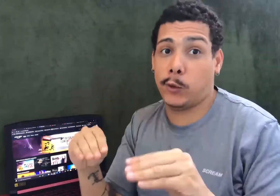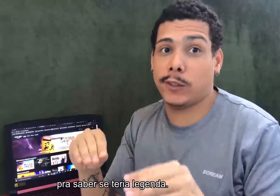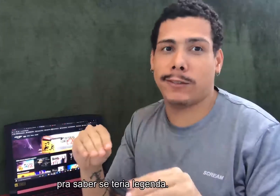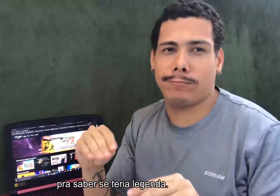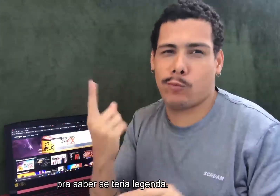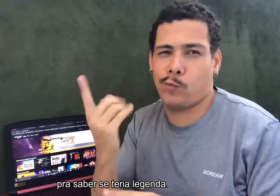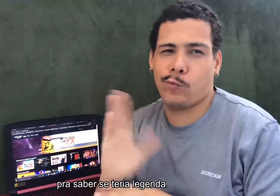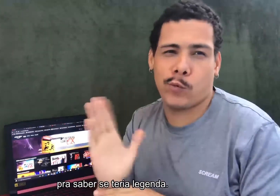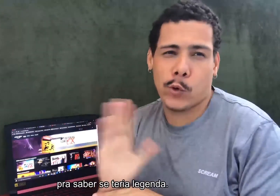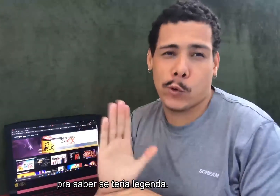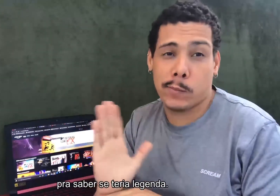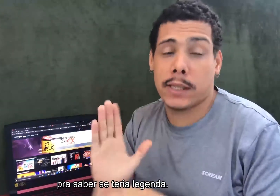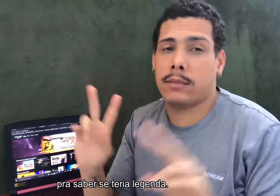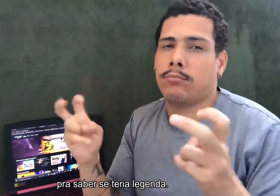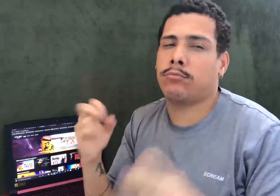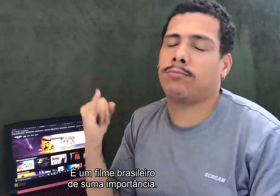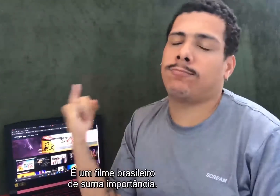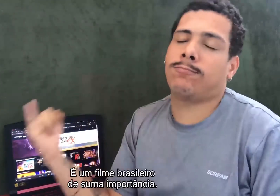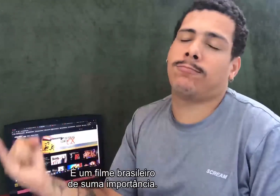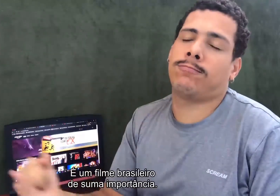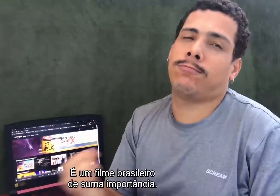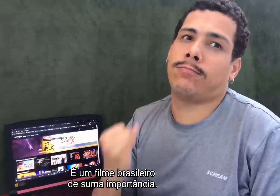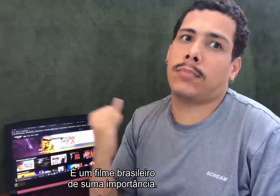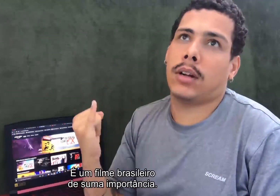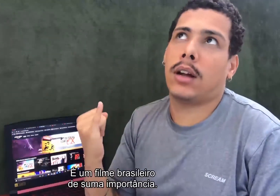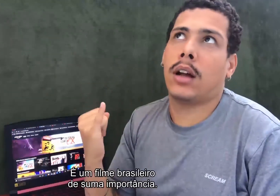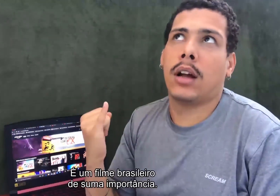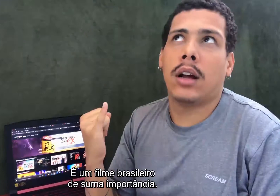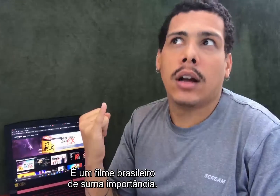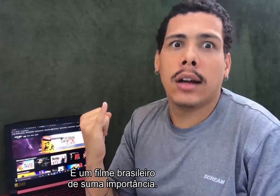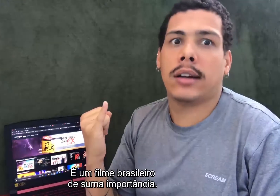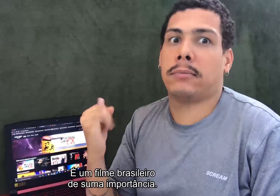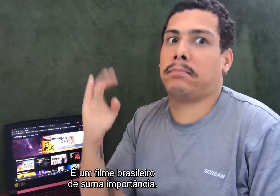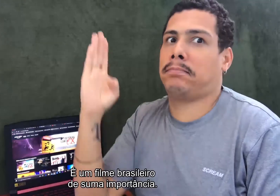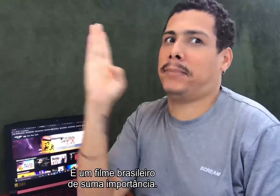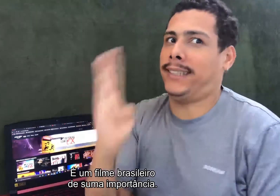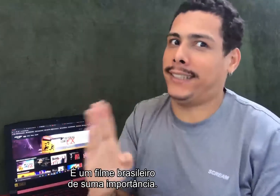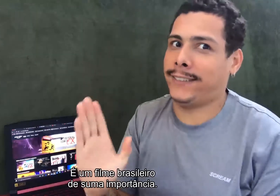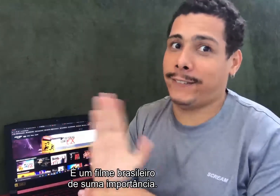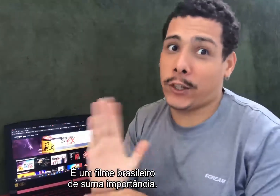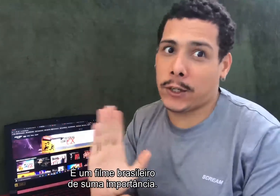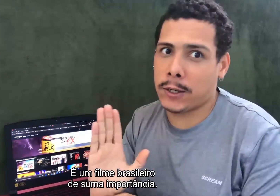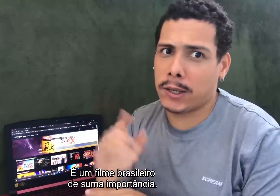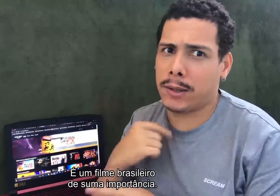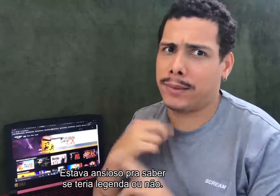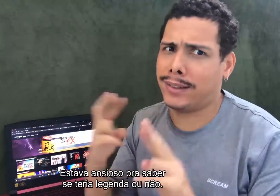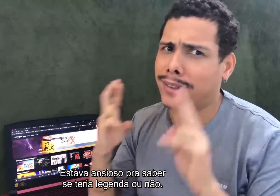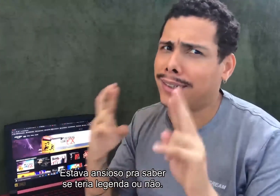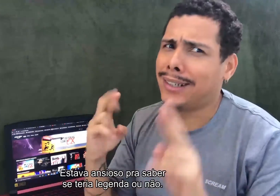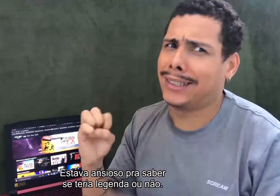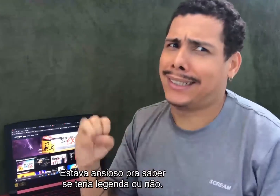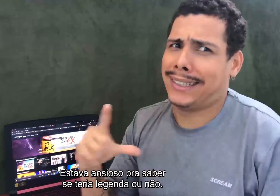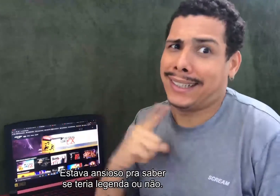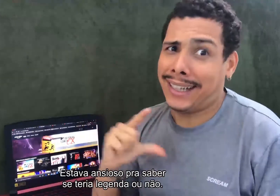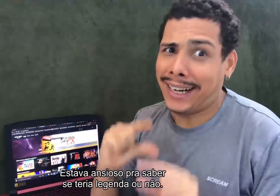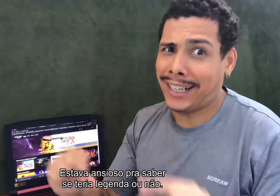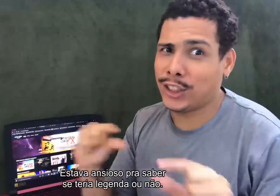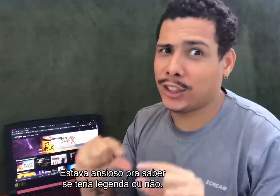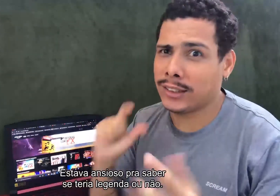eu estava bem ansioso para saber se teria legenda. É um filme brasileiro de suma importância. Estava ansioso para saber se teria